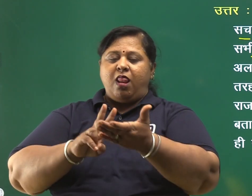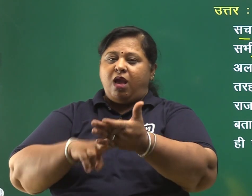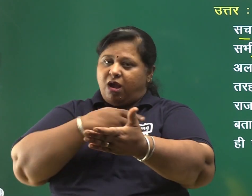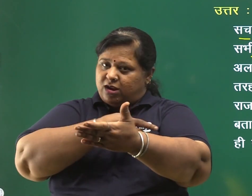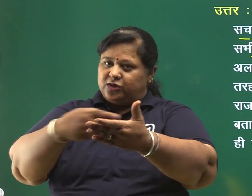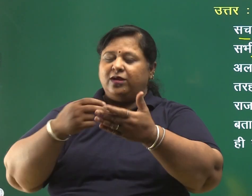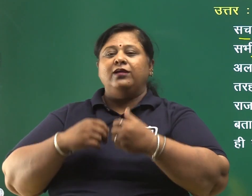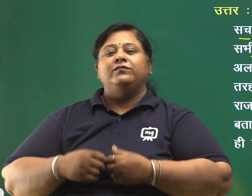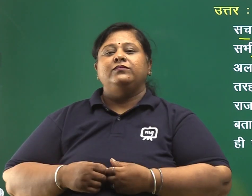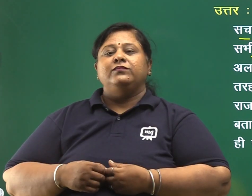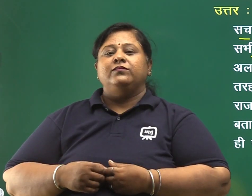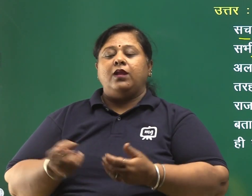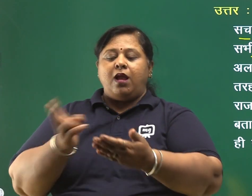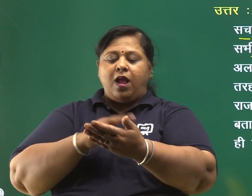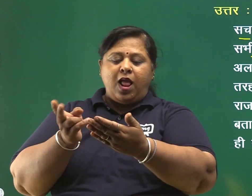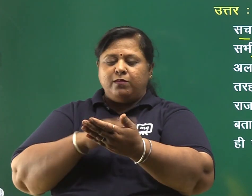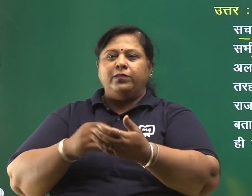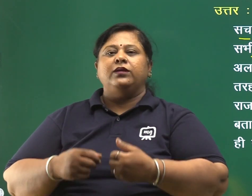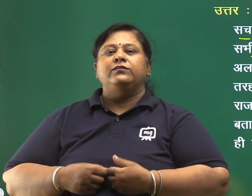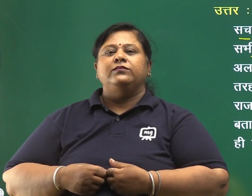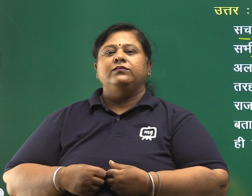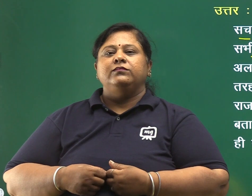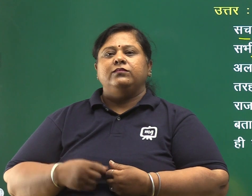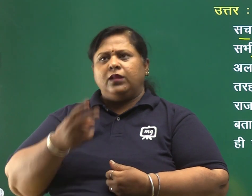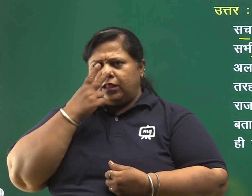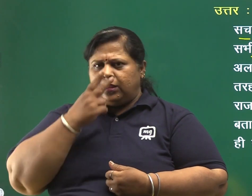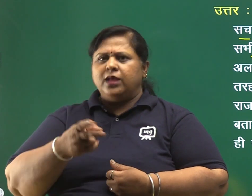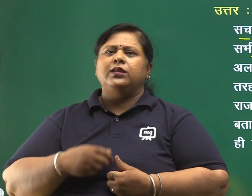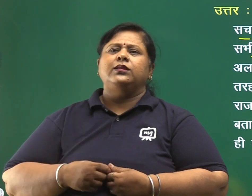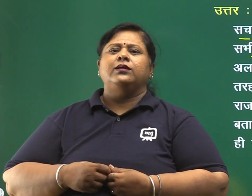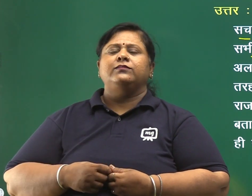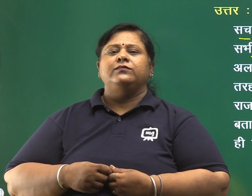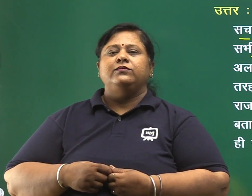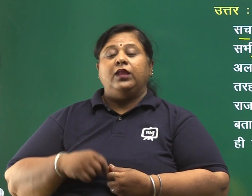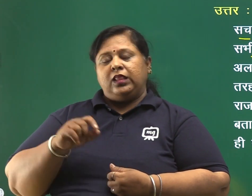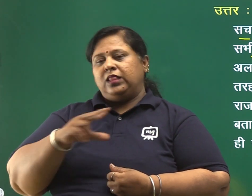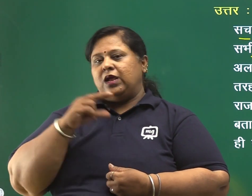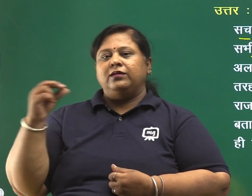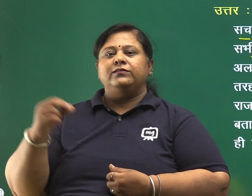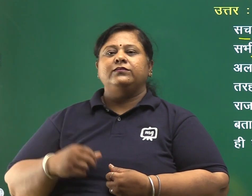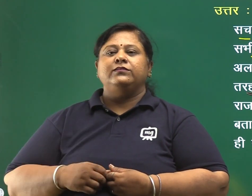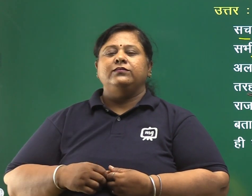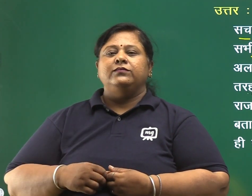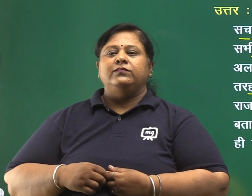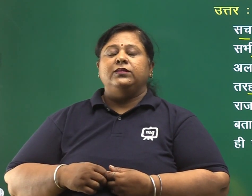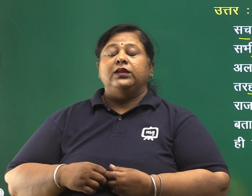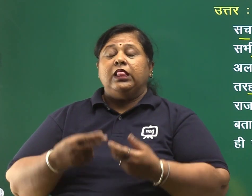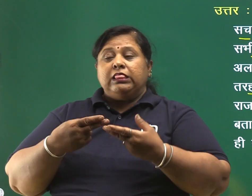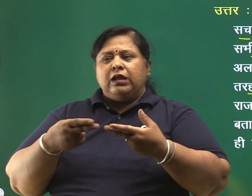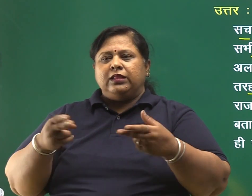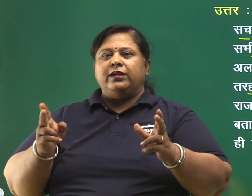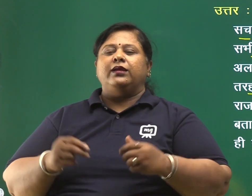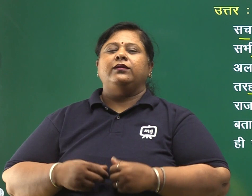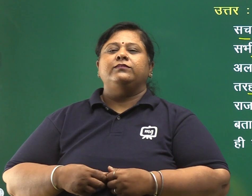नागराजन का एल्बम ही देखते थे तथा तरह तरह